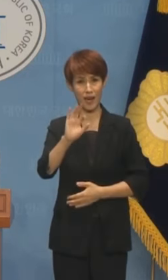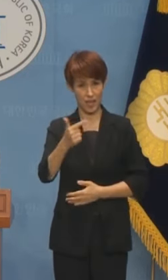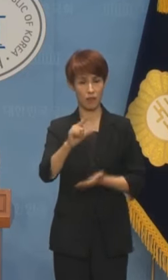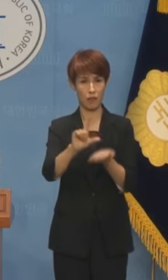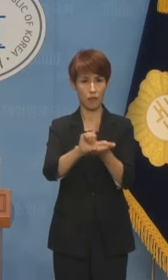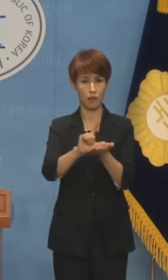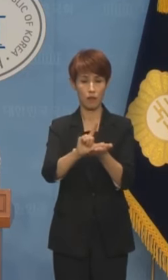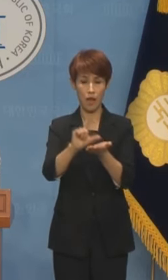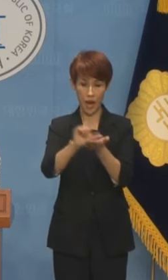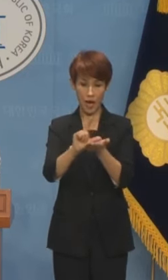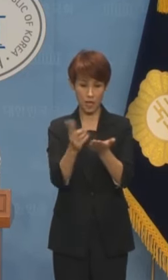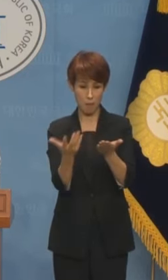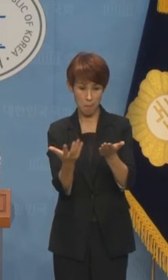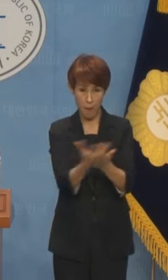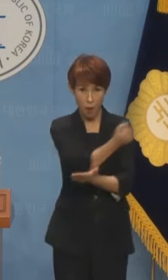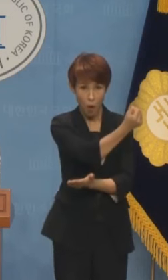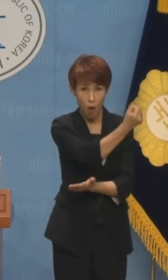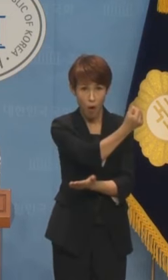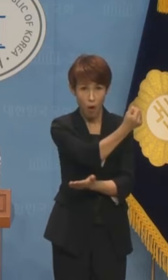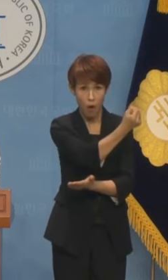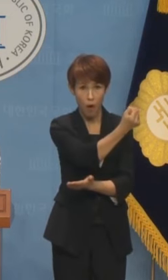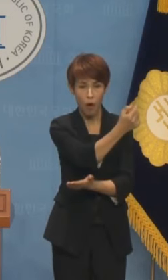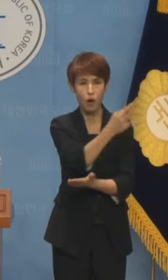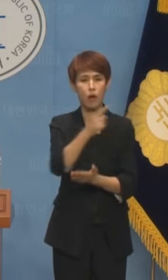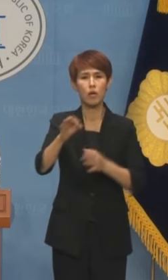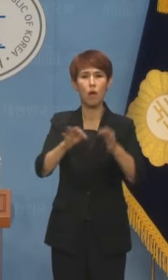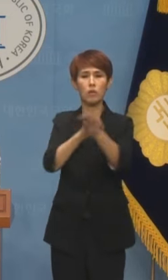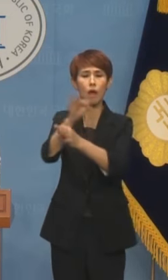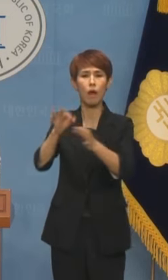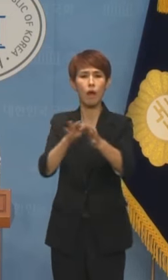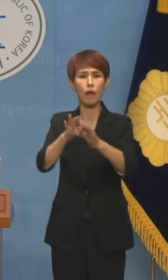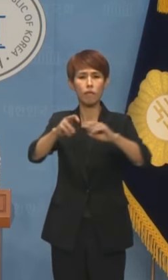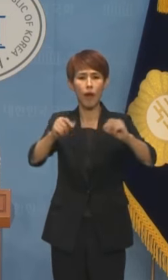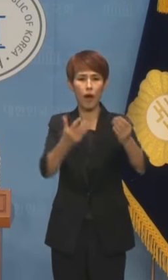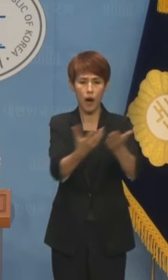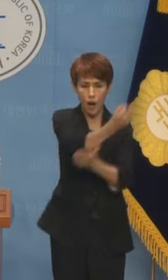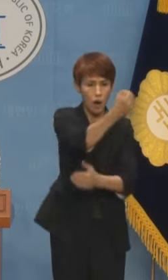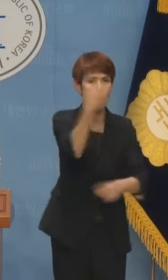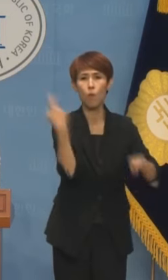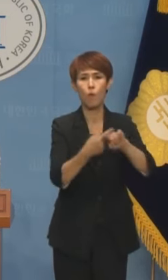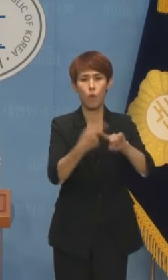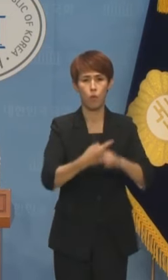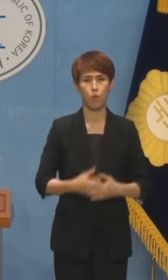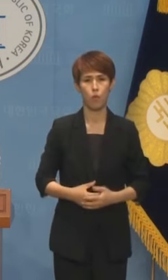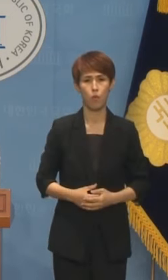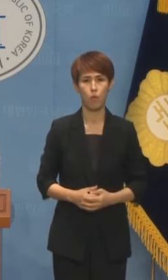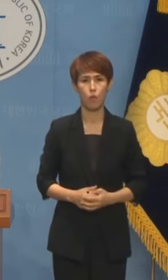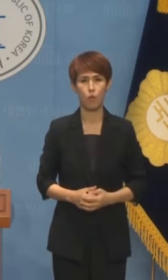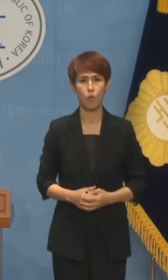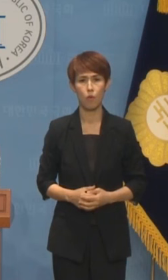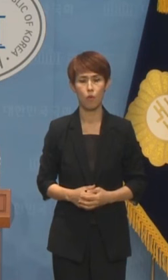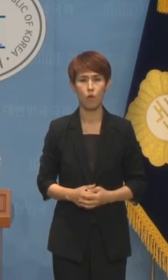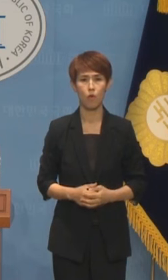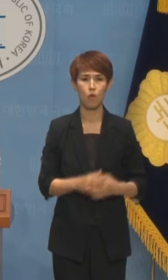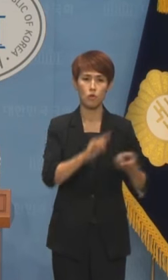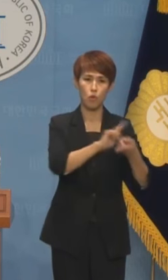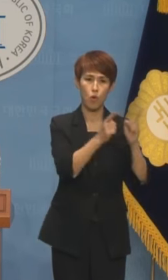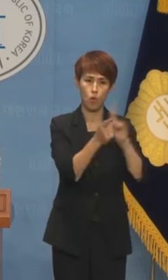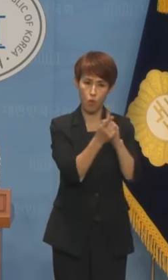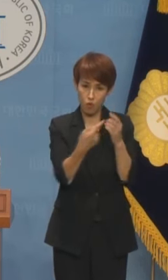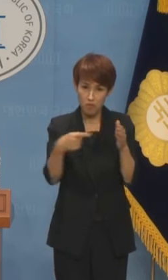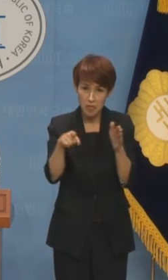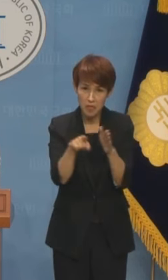라인을 빼앗기는 것은 우리의 경제 영토를 빼앗기는 것입니다. 상호주의 원칙에